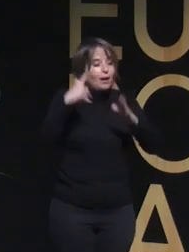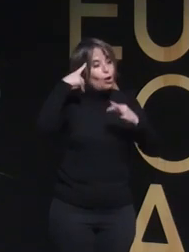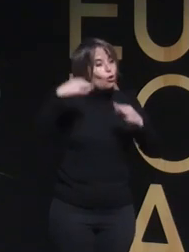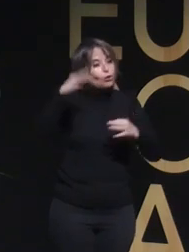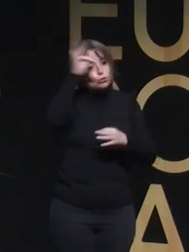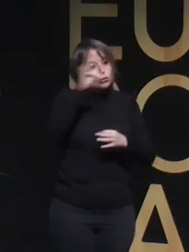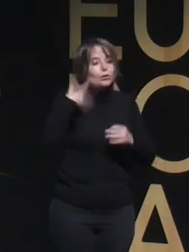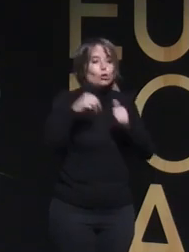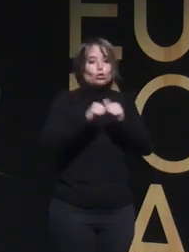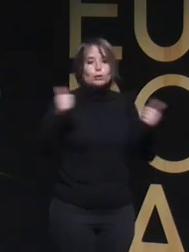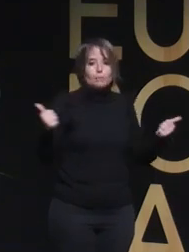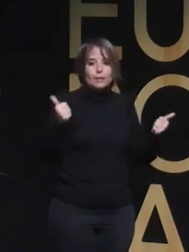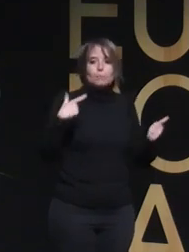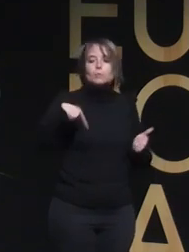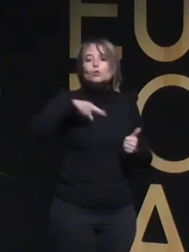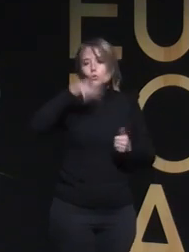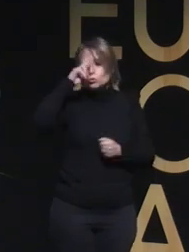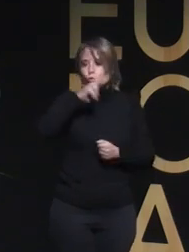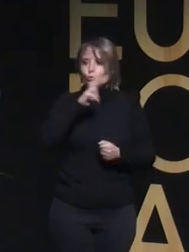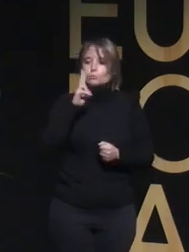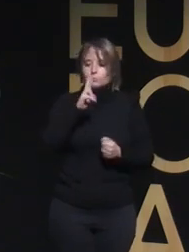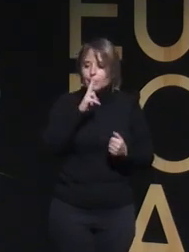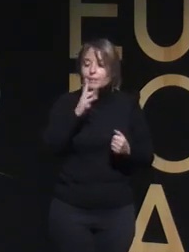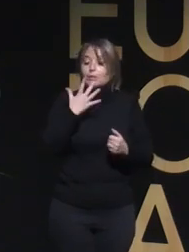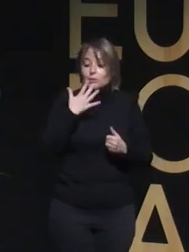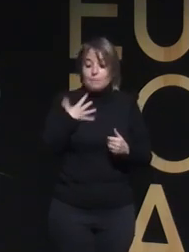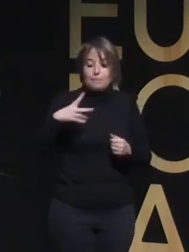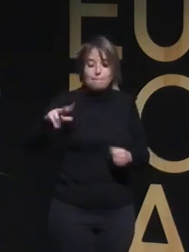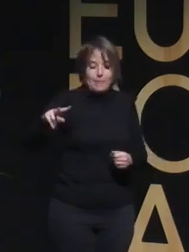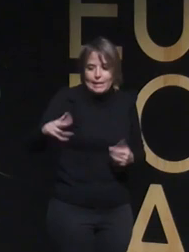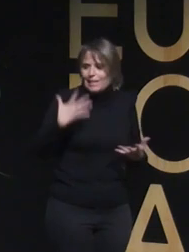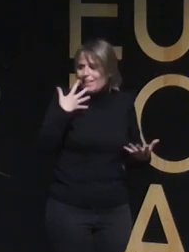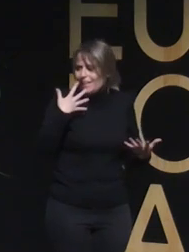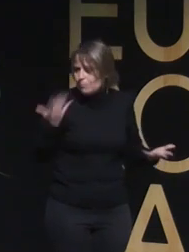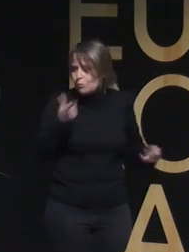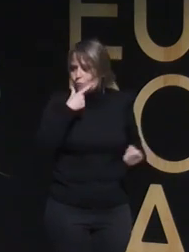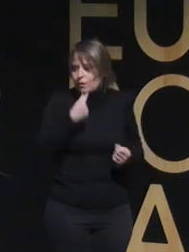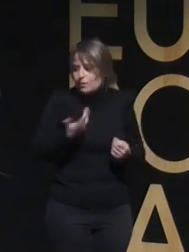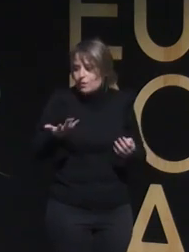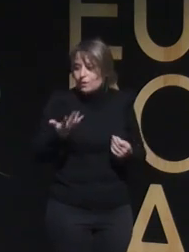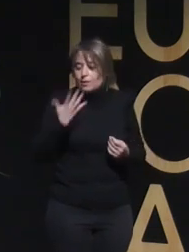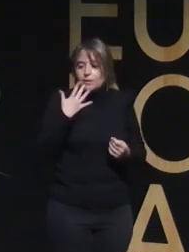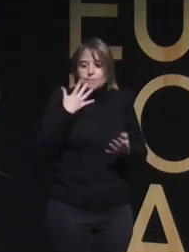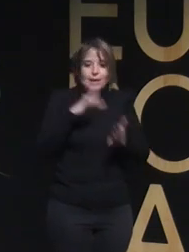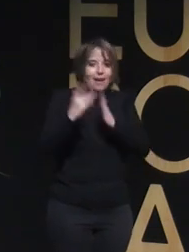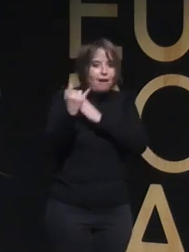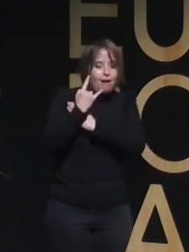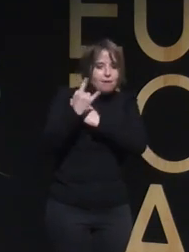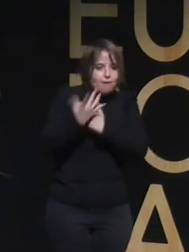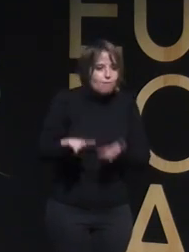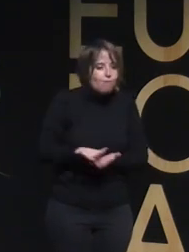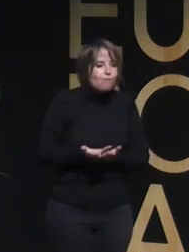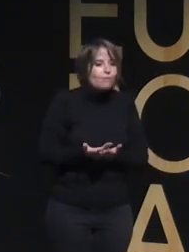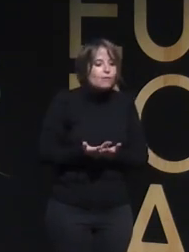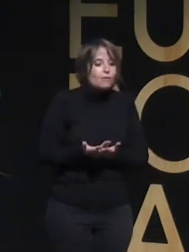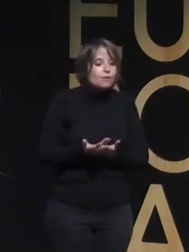separamos como amantes, pero seguimos siendo padres. No. Claro, pero si mi pareja, por poner un ejemplo fácil, pero me ha sido infiel...